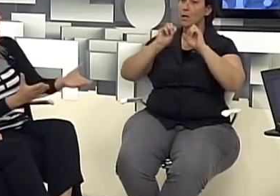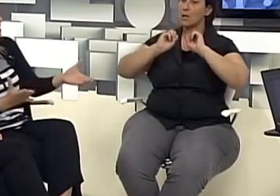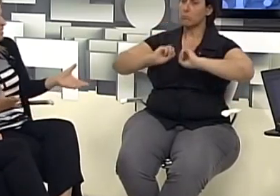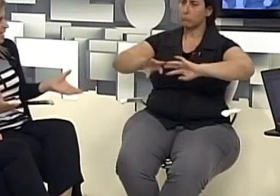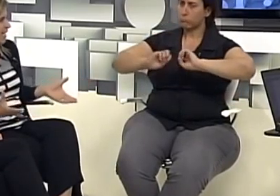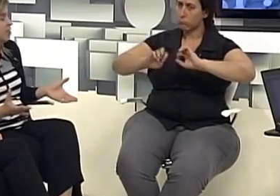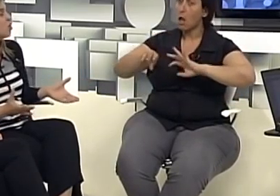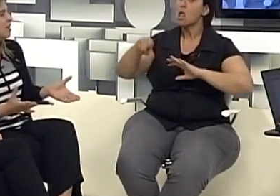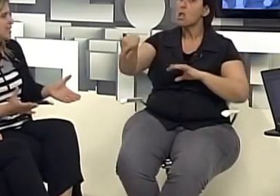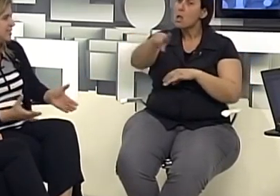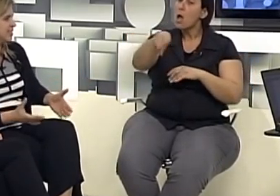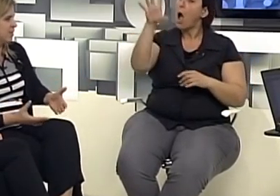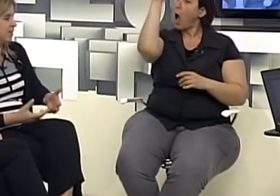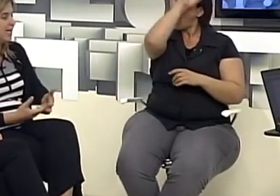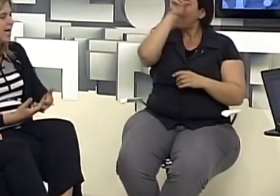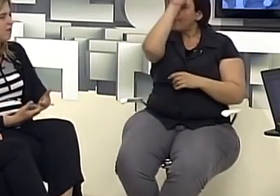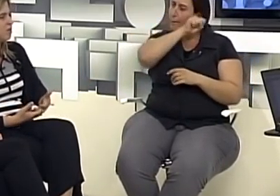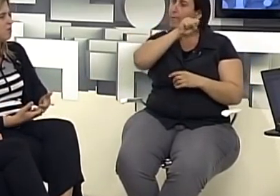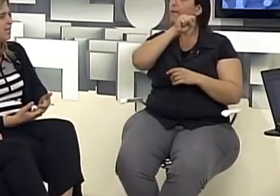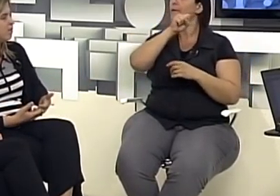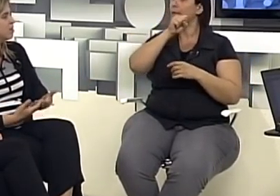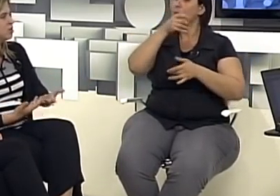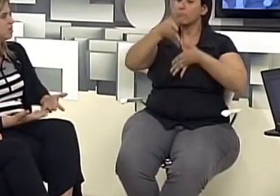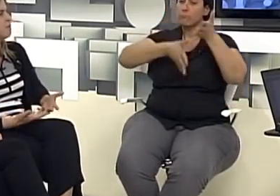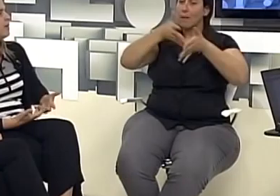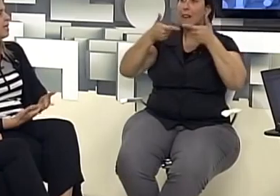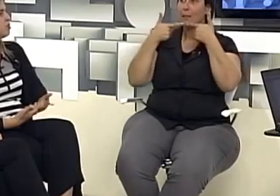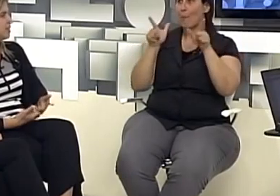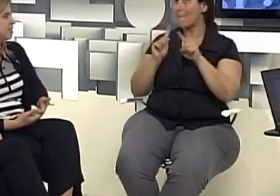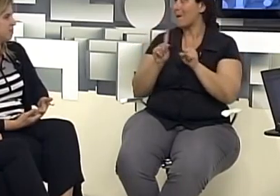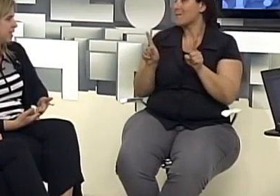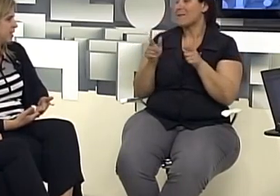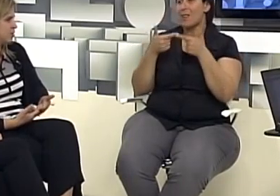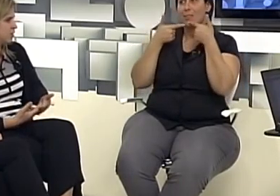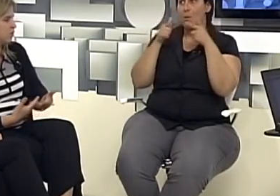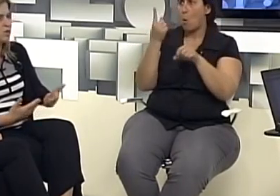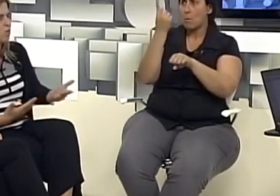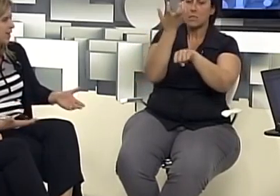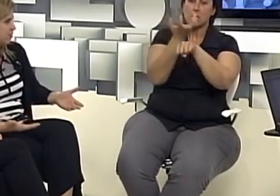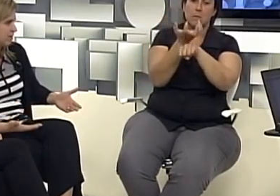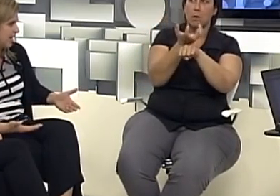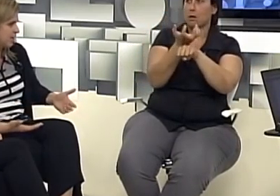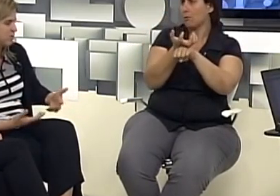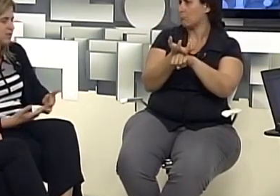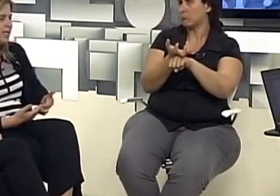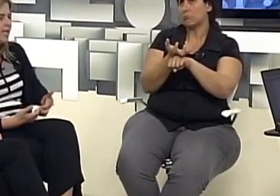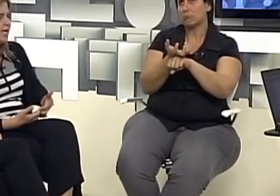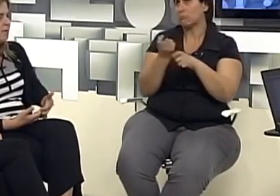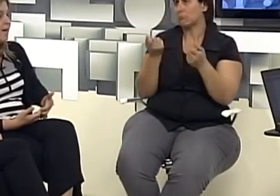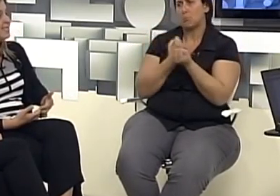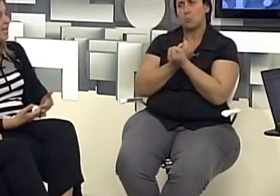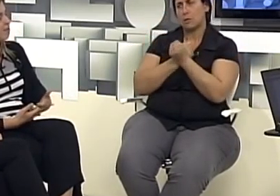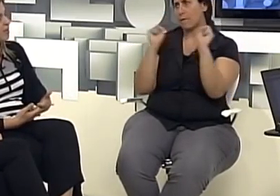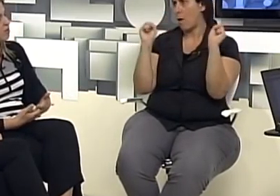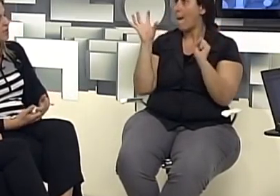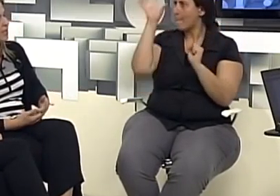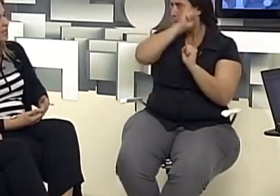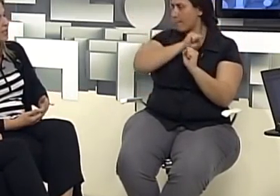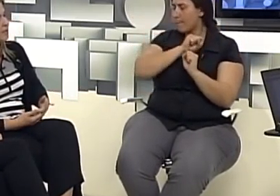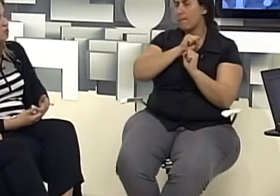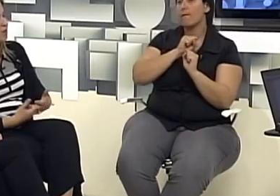fazer essa escolarização. É claro que uma língua a gente não aprende numa disciplina de 2, 4 créditos, mas ela